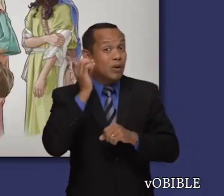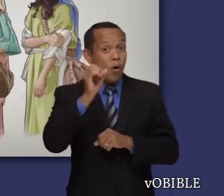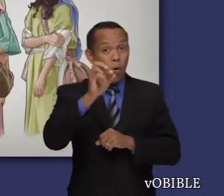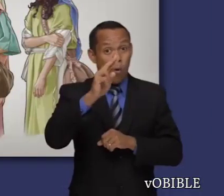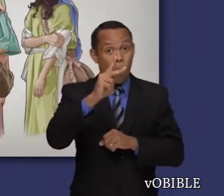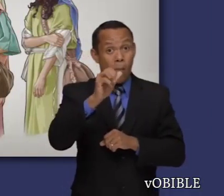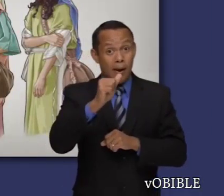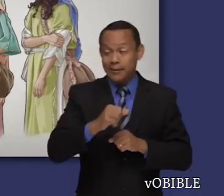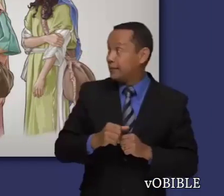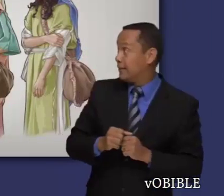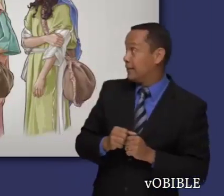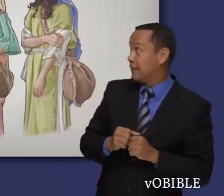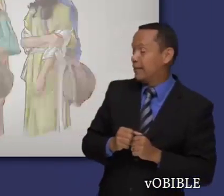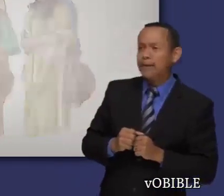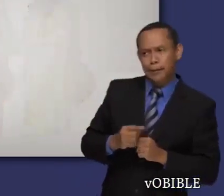sus familias.